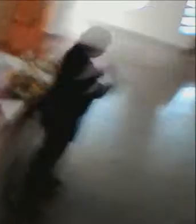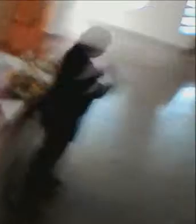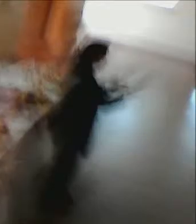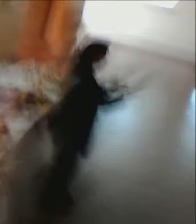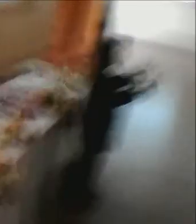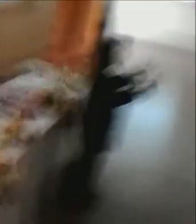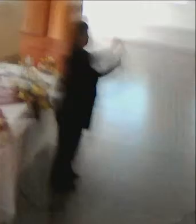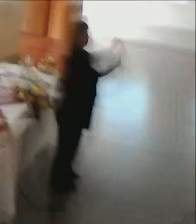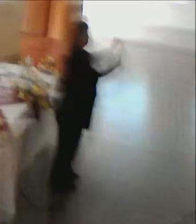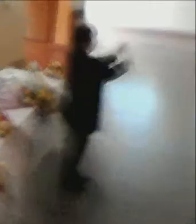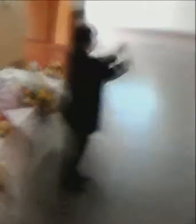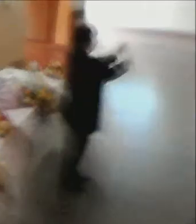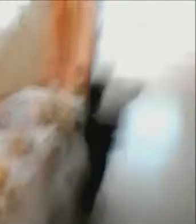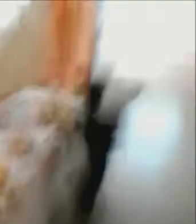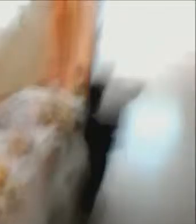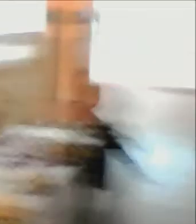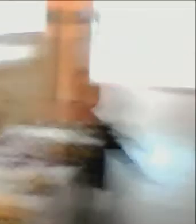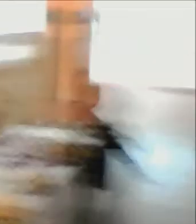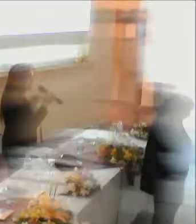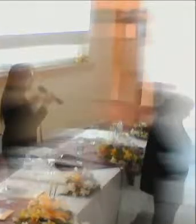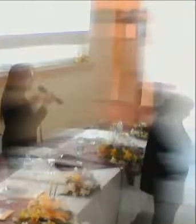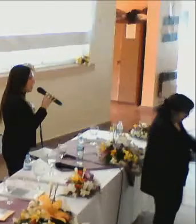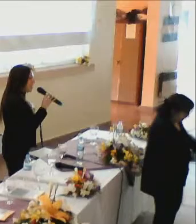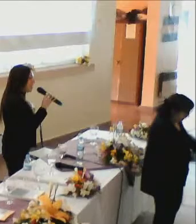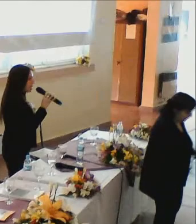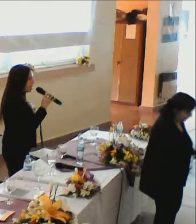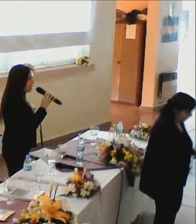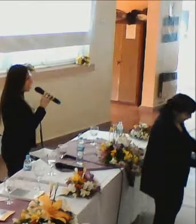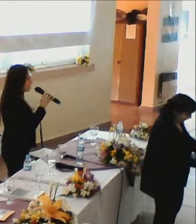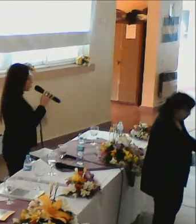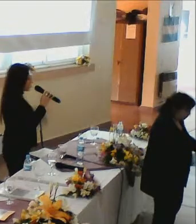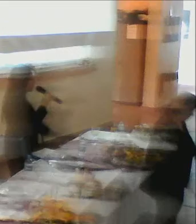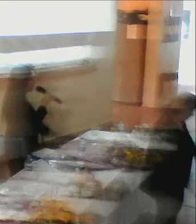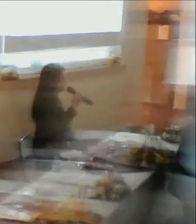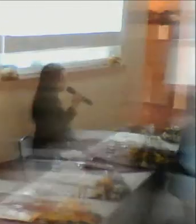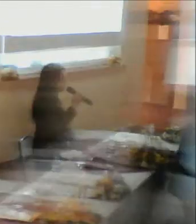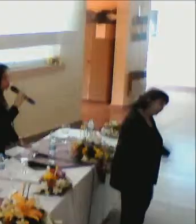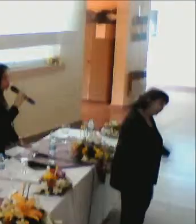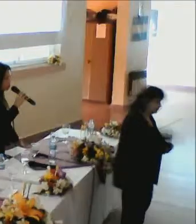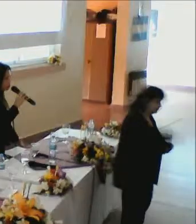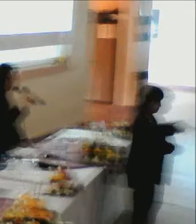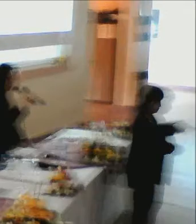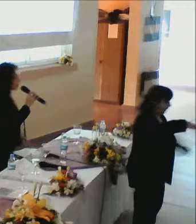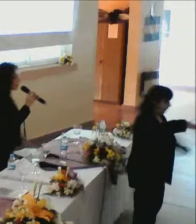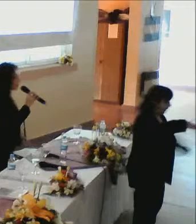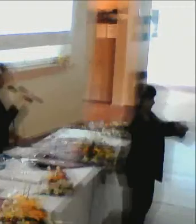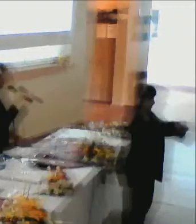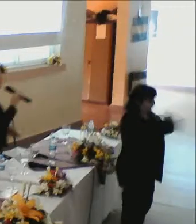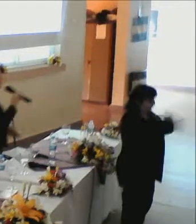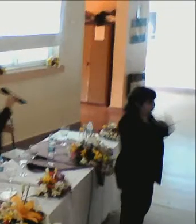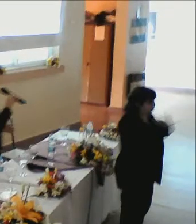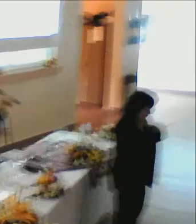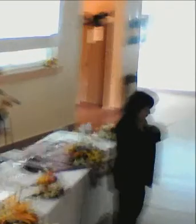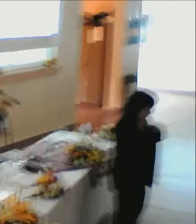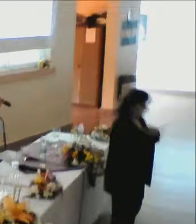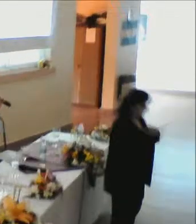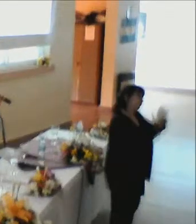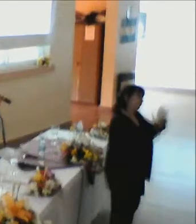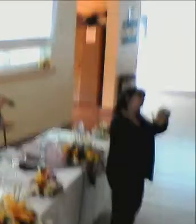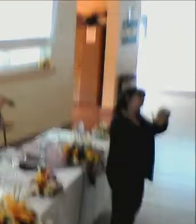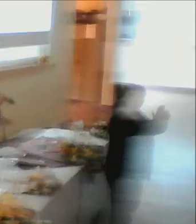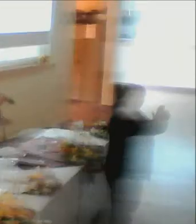valorando todo lo que ha pasado con ese niño, desde el embarazo hasta el momento en que nosotros lo encontramos,